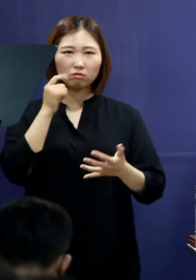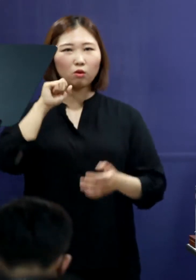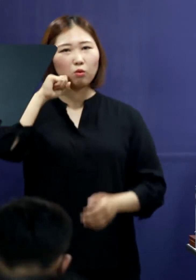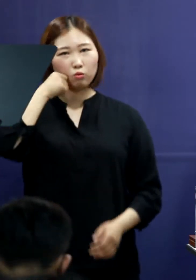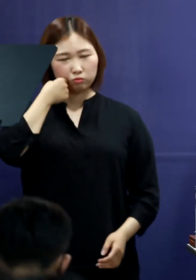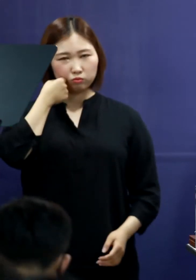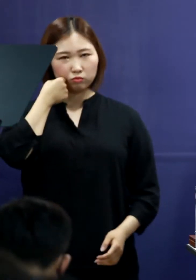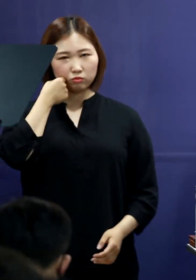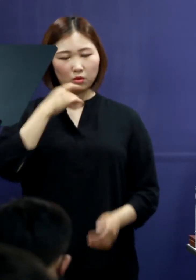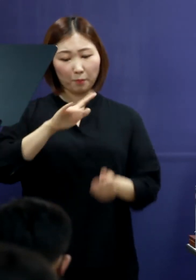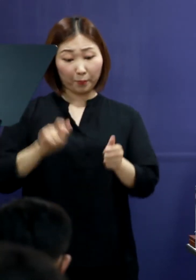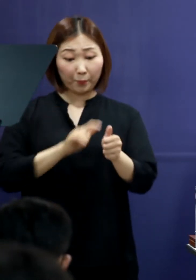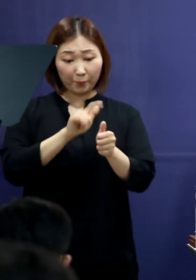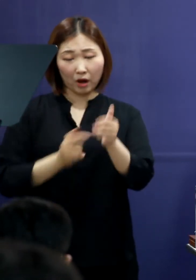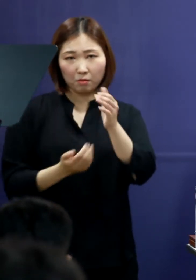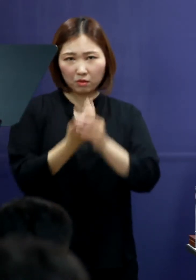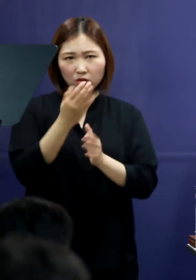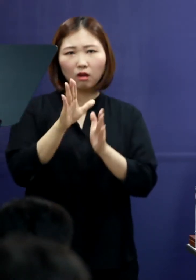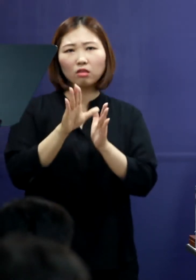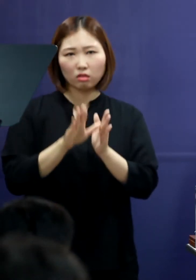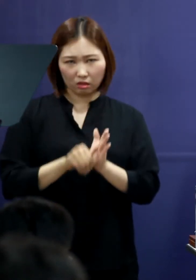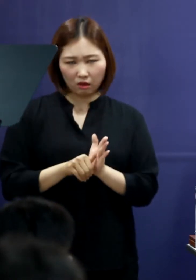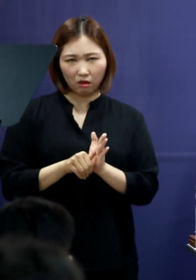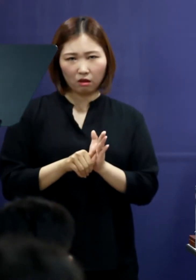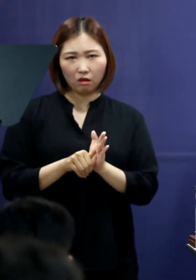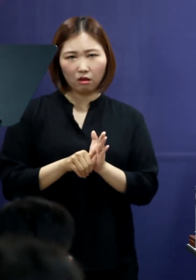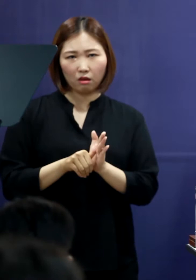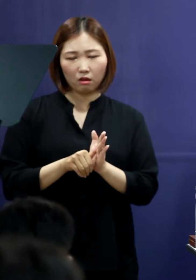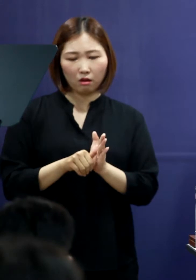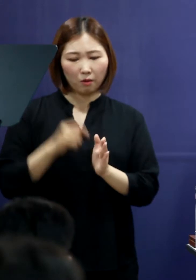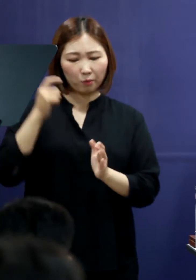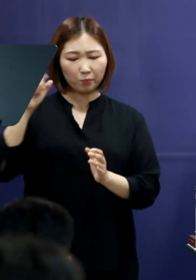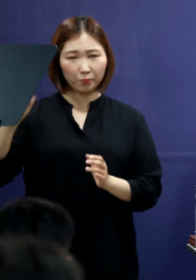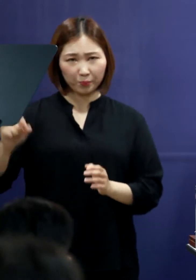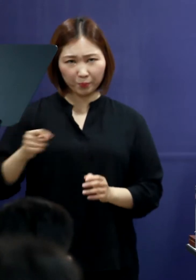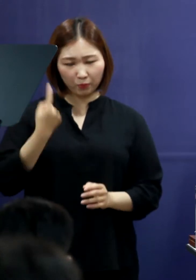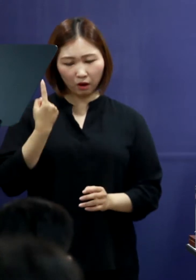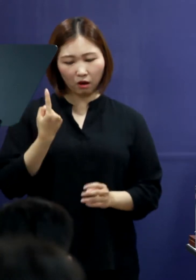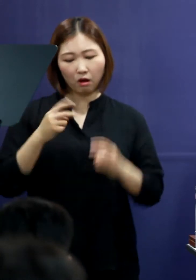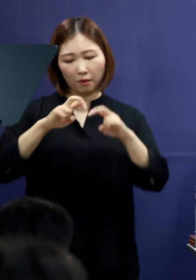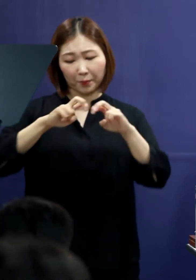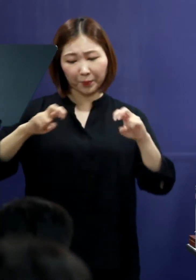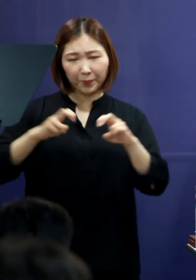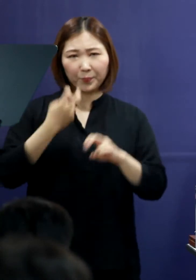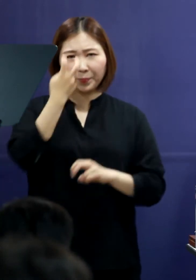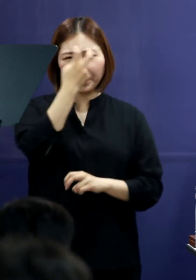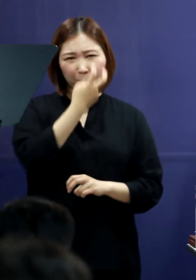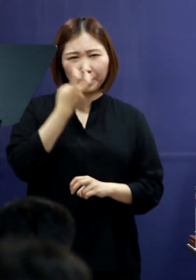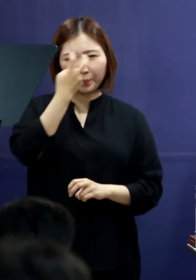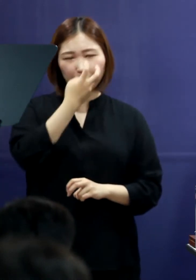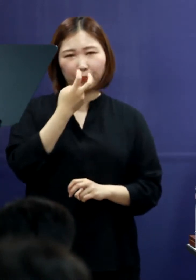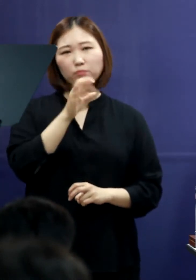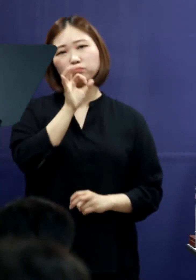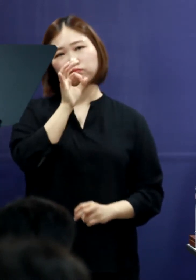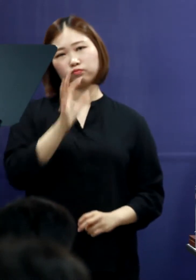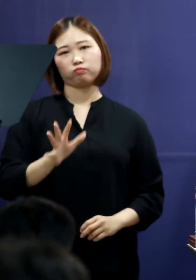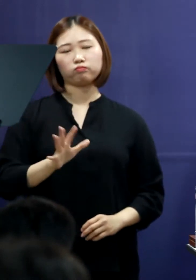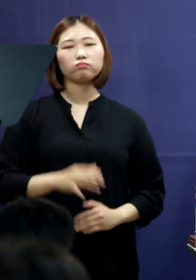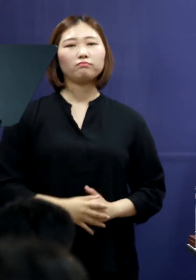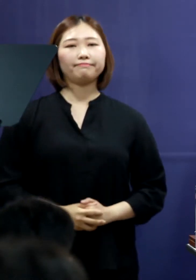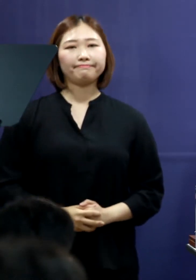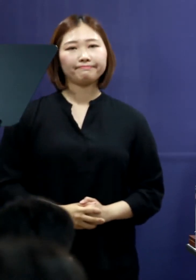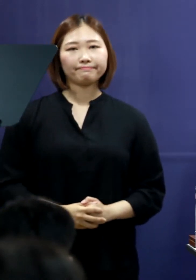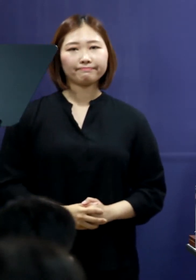확진자가 발생할 경우에 역학조사가 어려운 그런 문제도 있습니다.